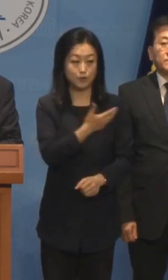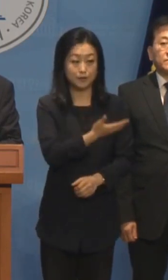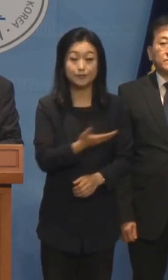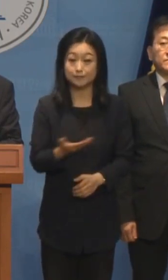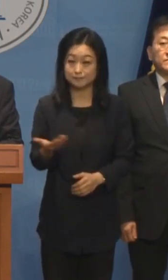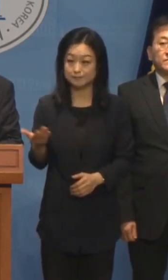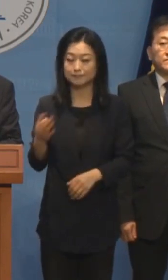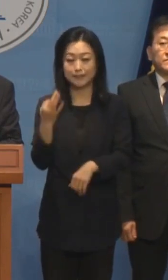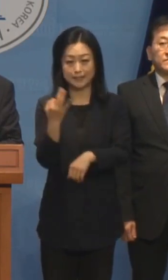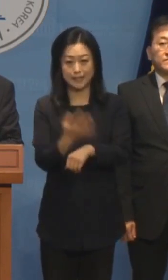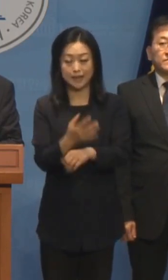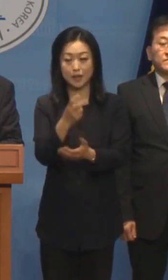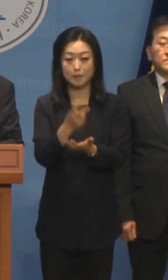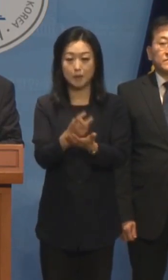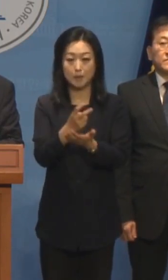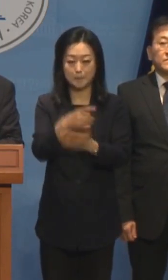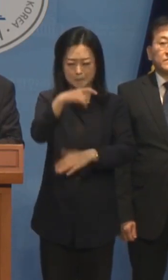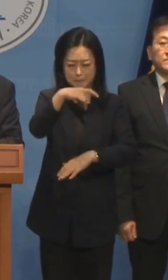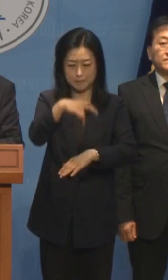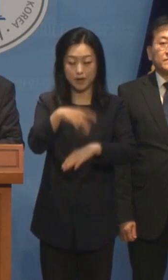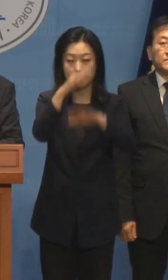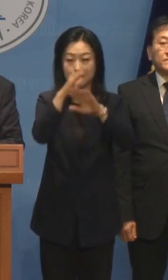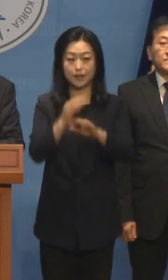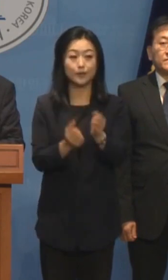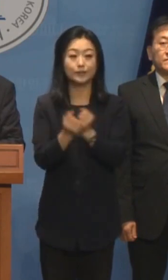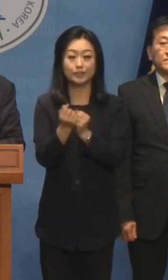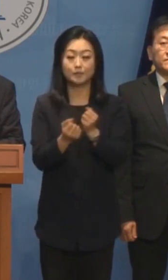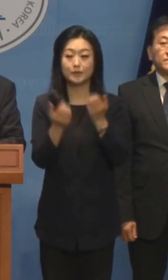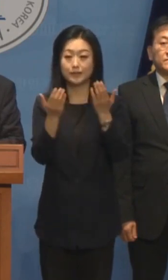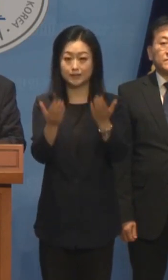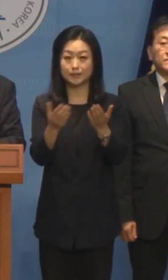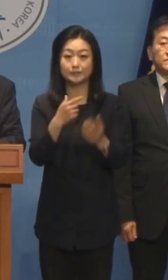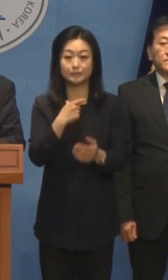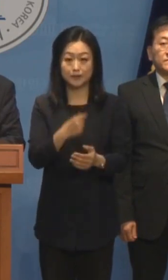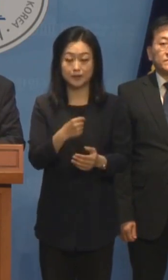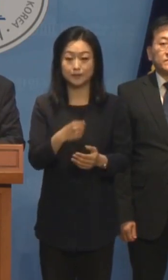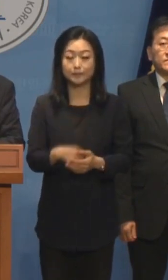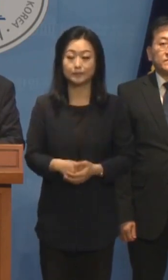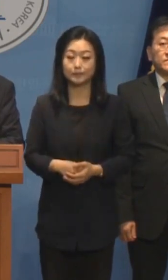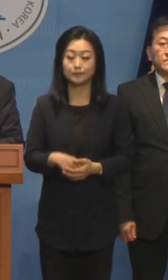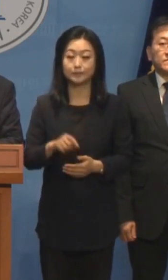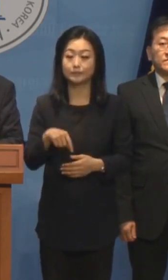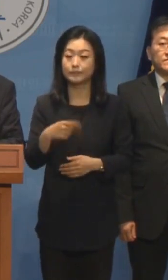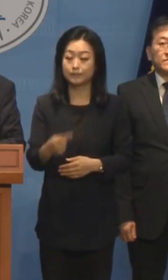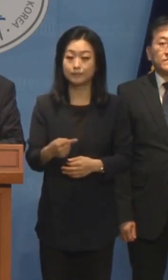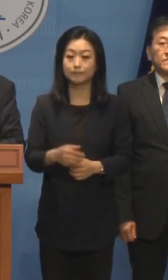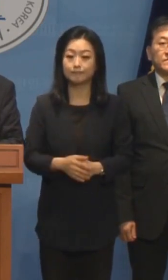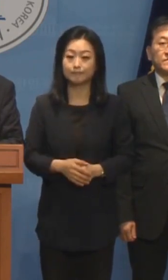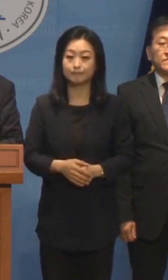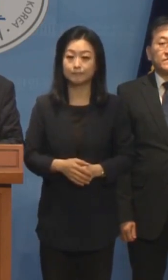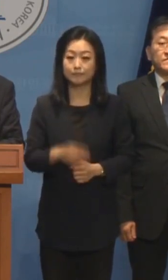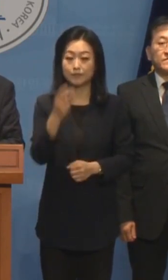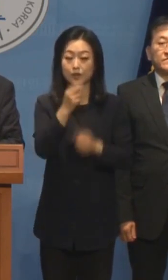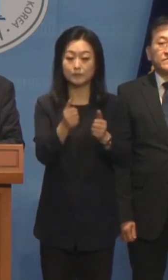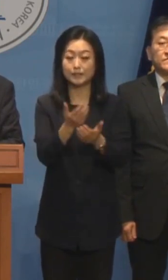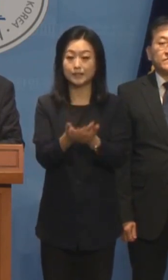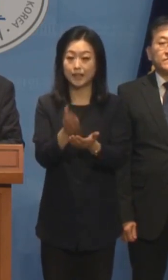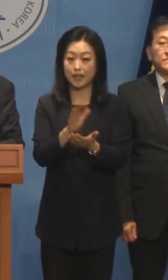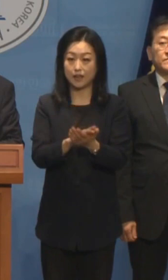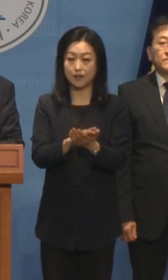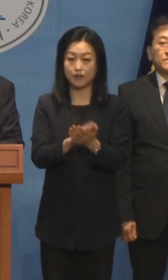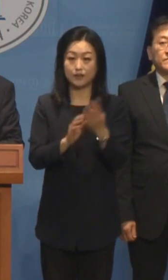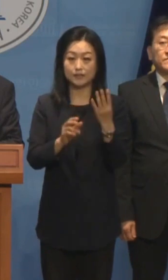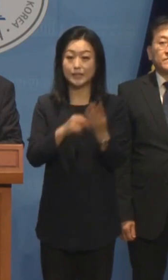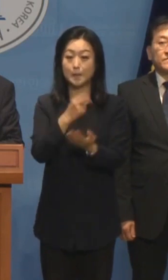간략하게 법안의 핵심 내용만 소개해드리고, 이어서 조국혁신당이 이 검찰개혁 4법을